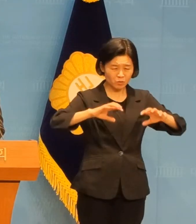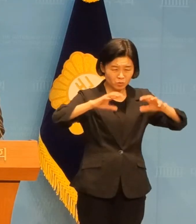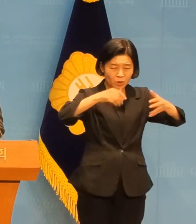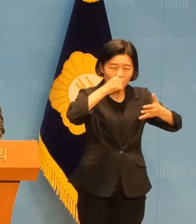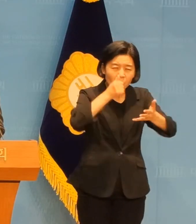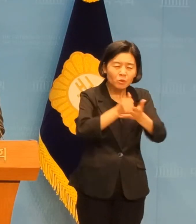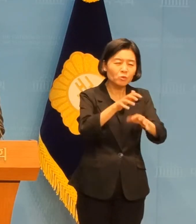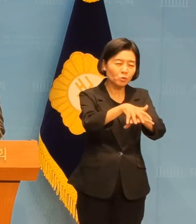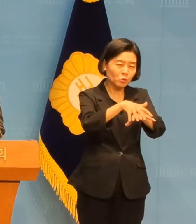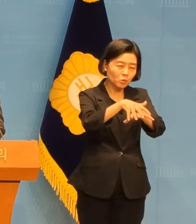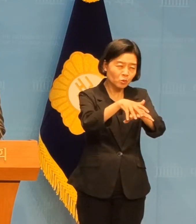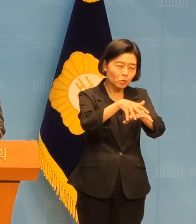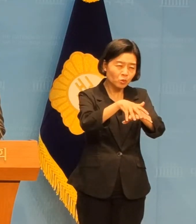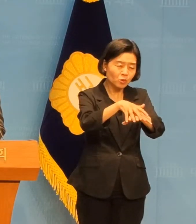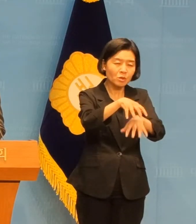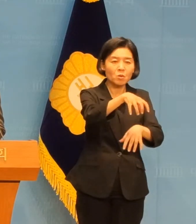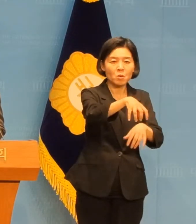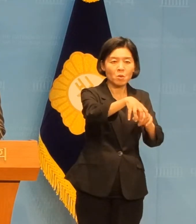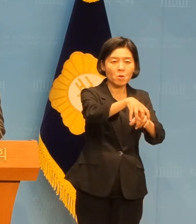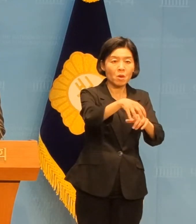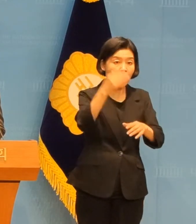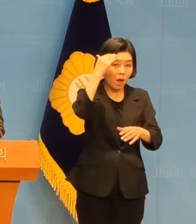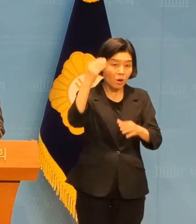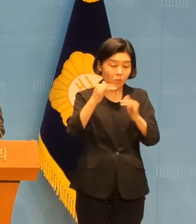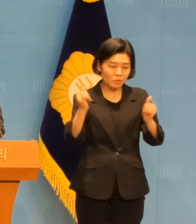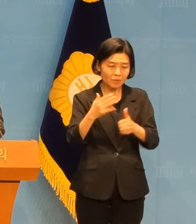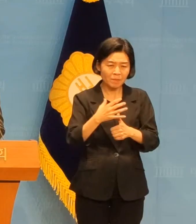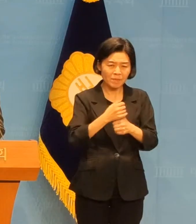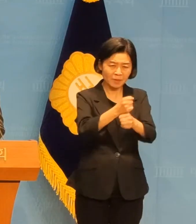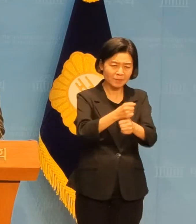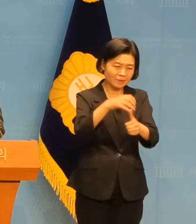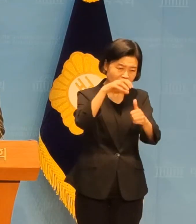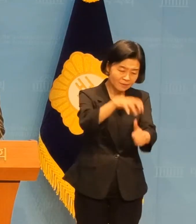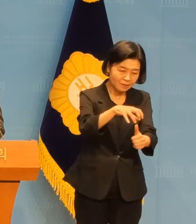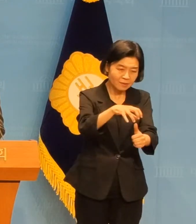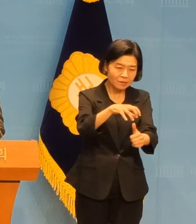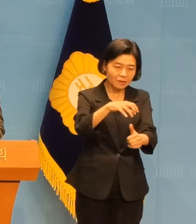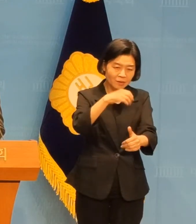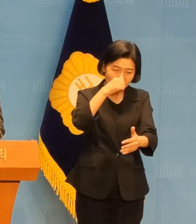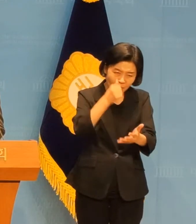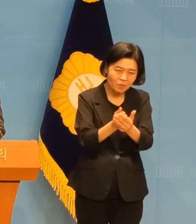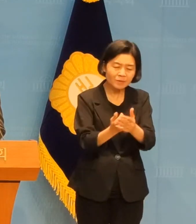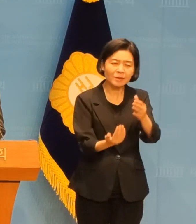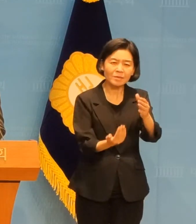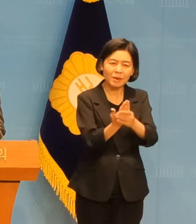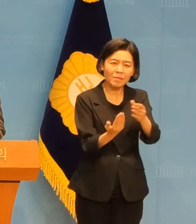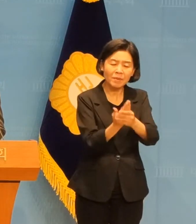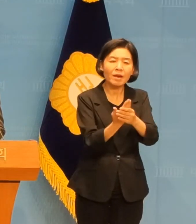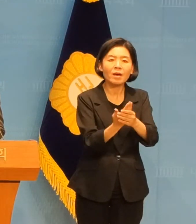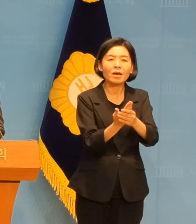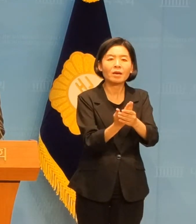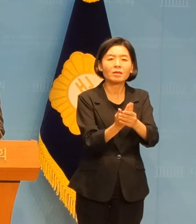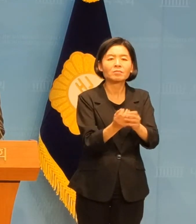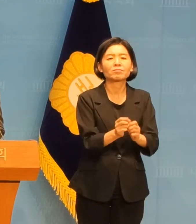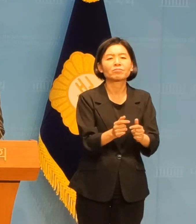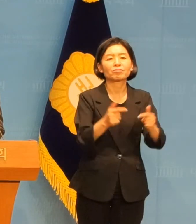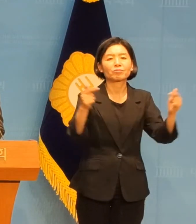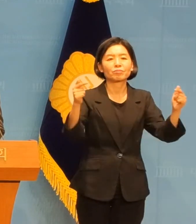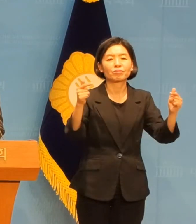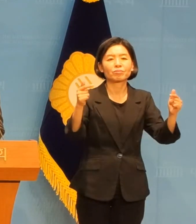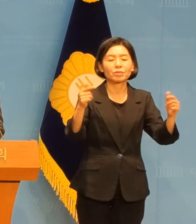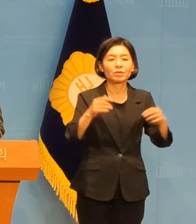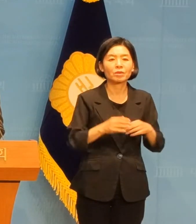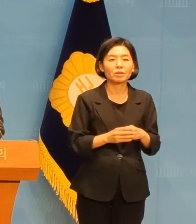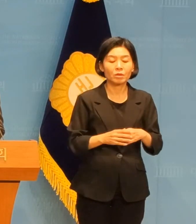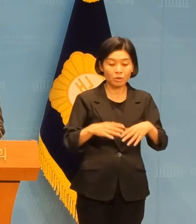되어 우리 국민이 납치 감금되거나 범죄에 강제로 연루되는 사례가 급증하고 있습니다.